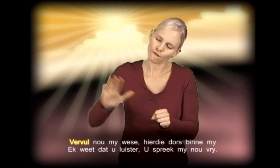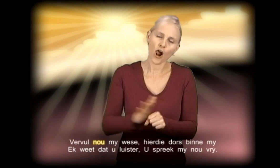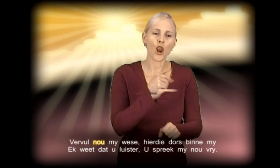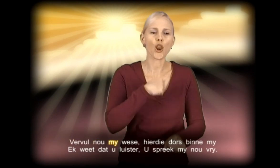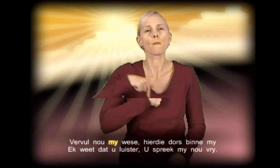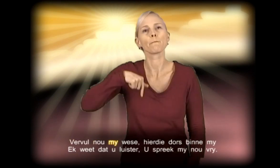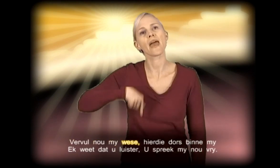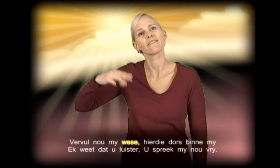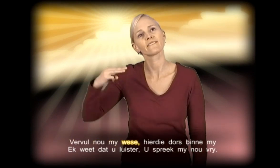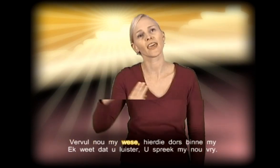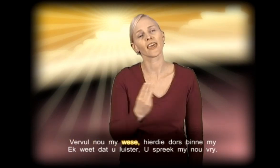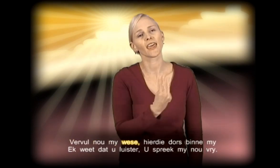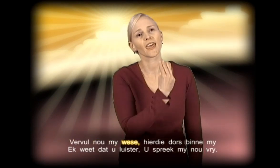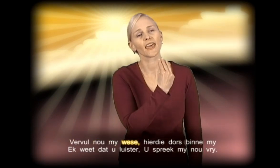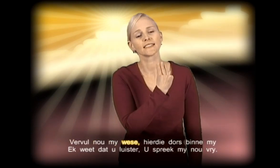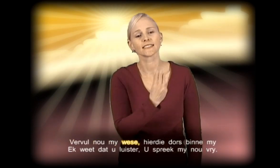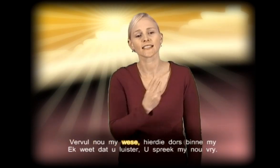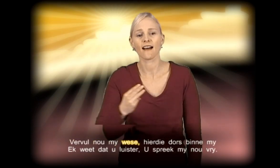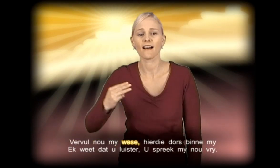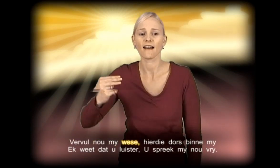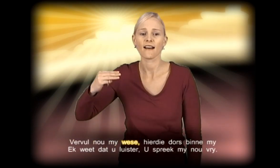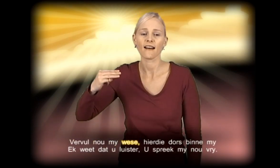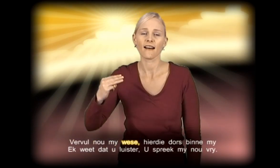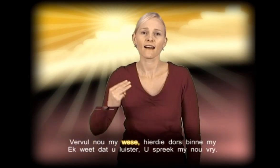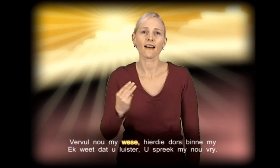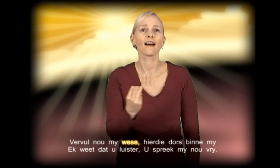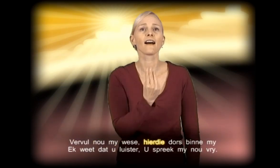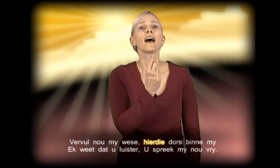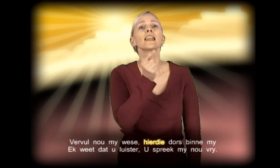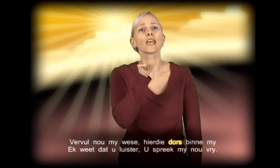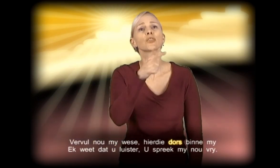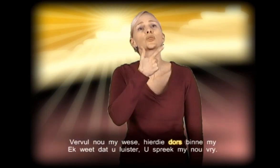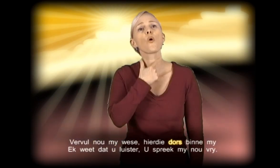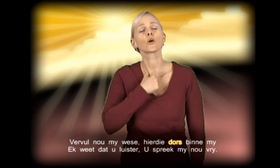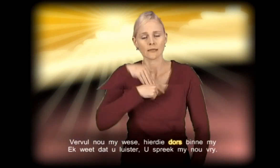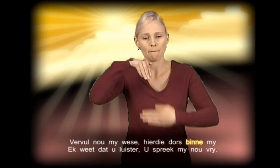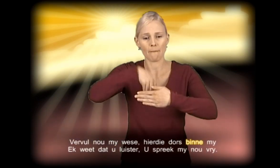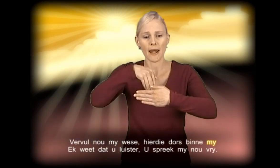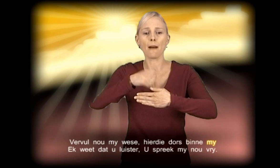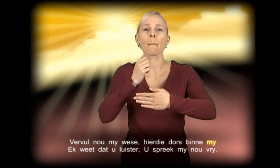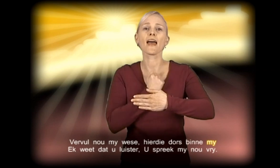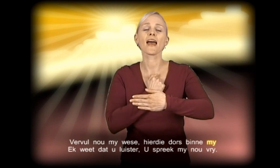Vervul nou my wese, die dors binne my.